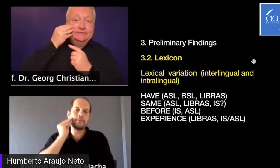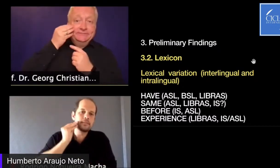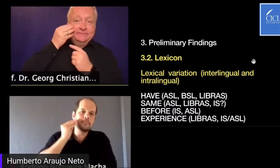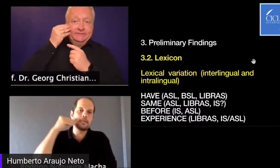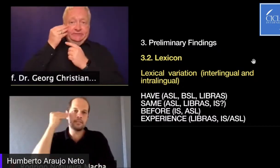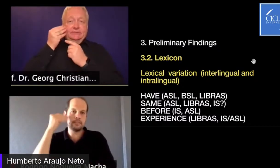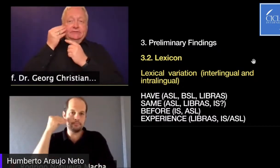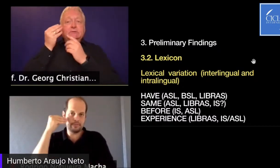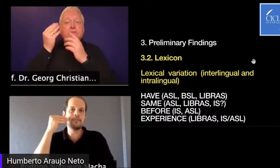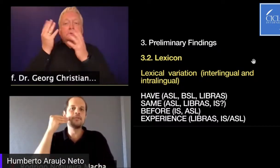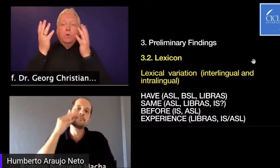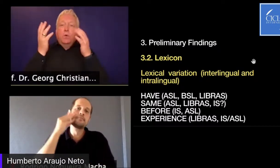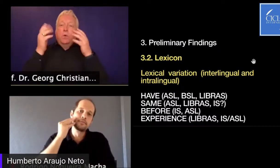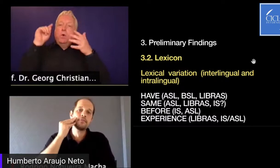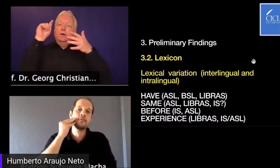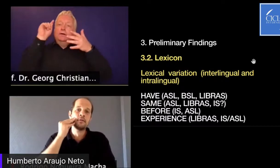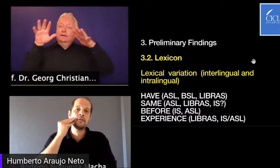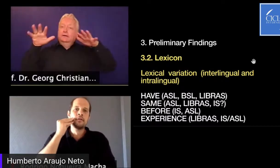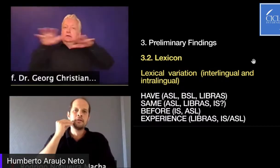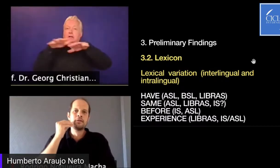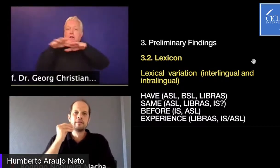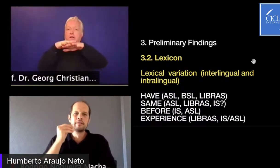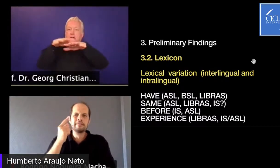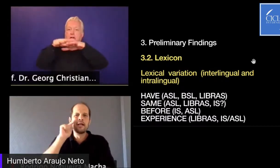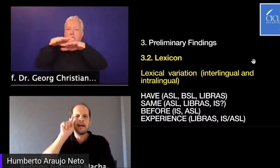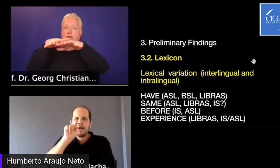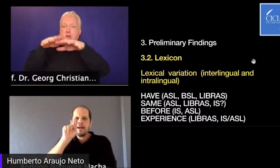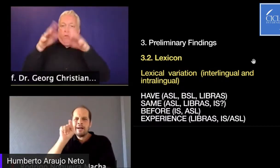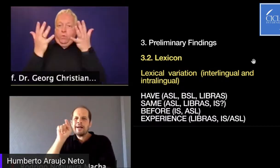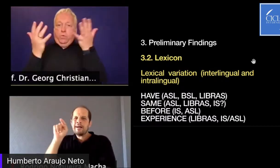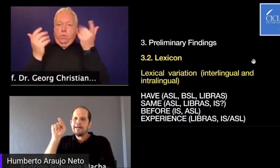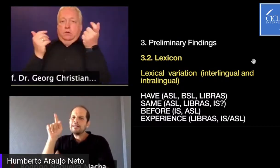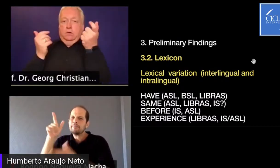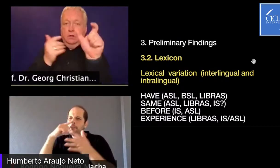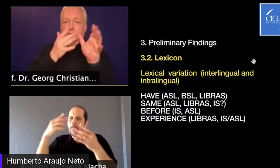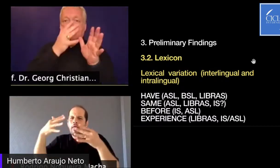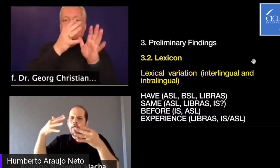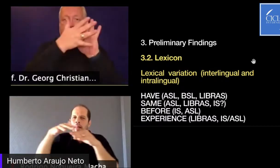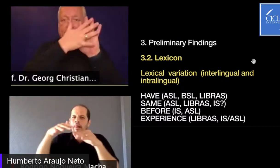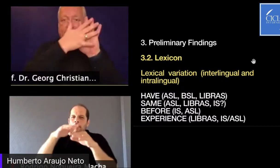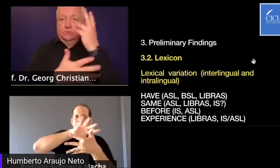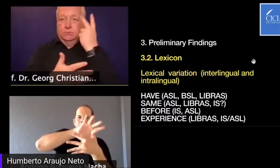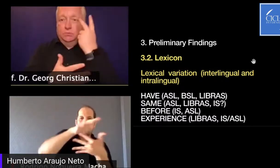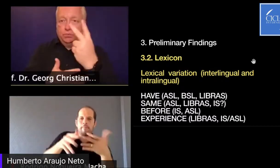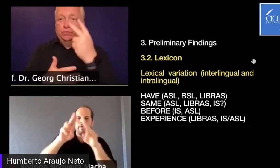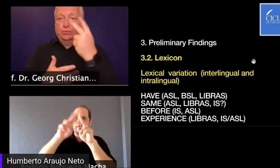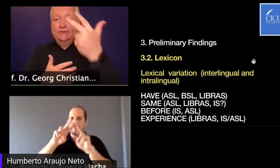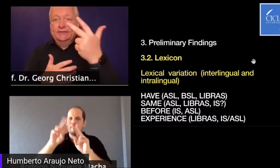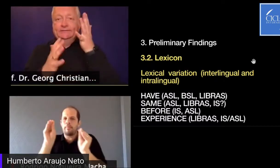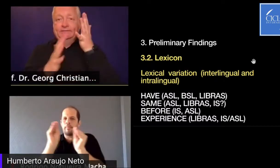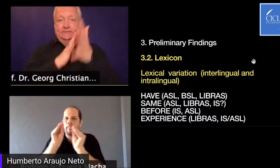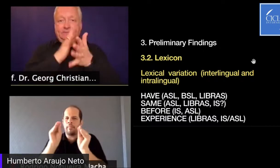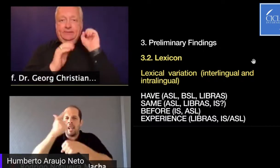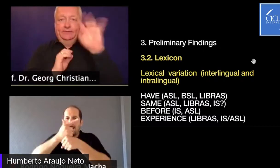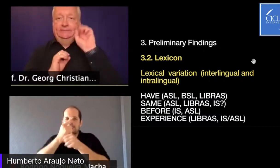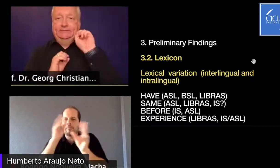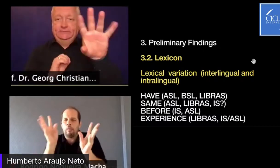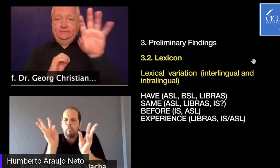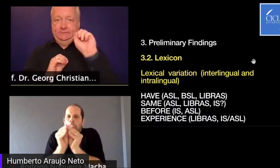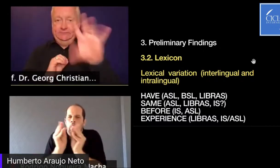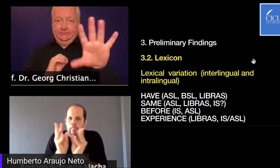tem produções que se mesclam, né? Elas são bem semelhantes e acabam sofrendo interferência dessas